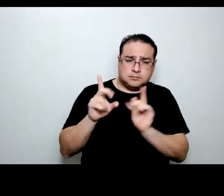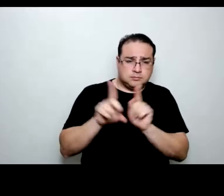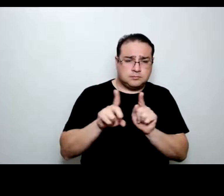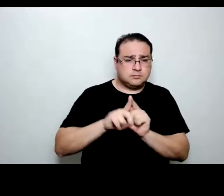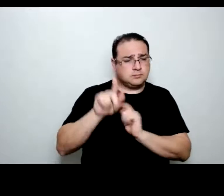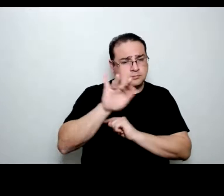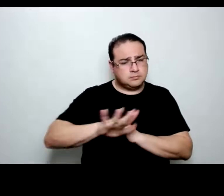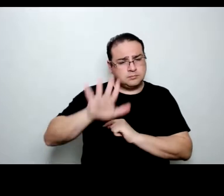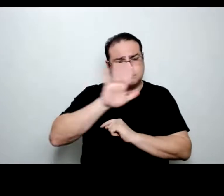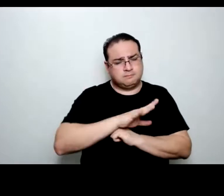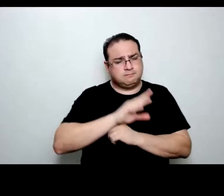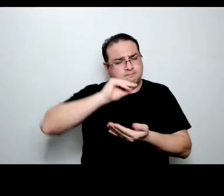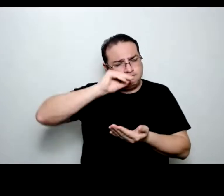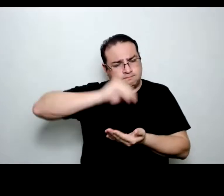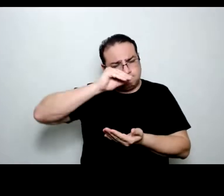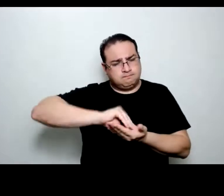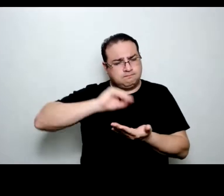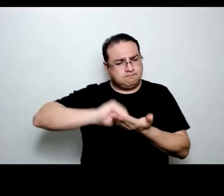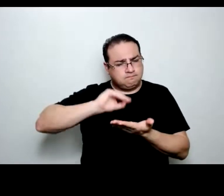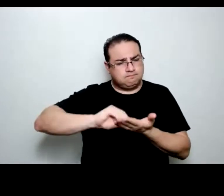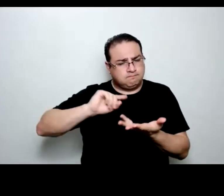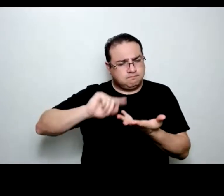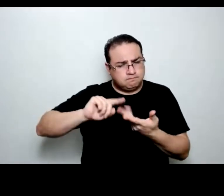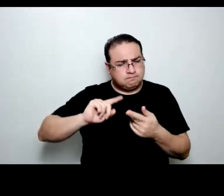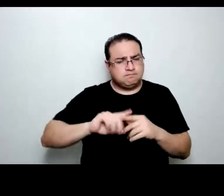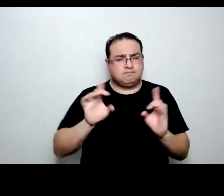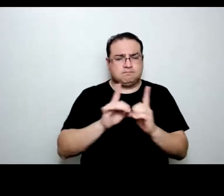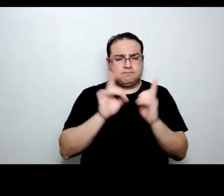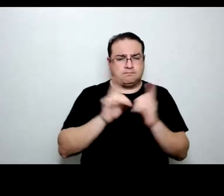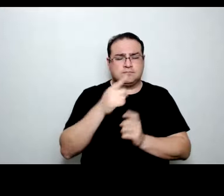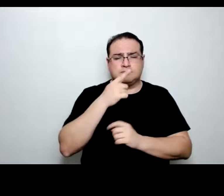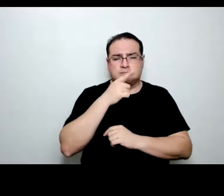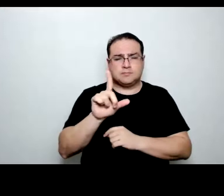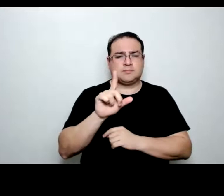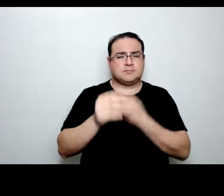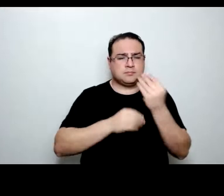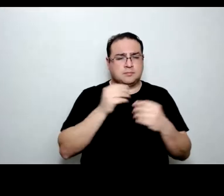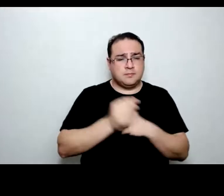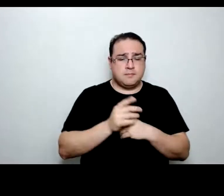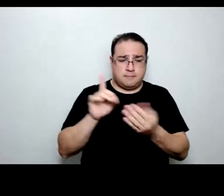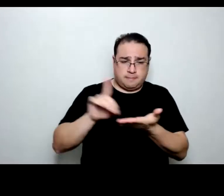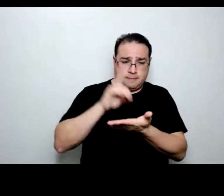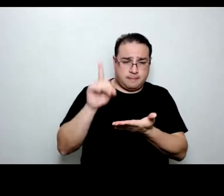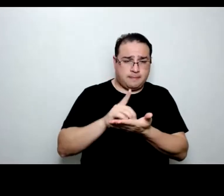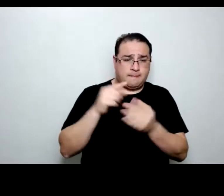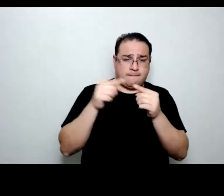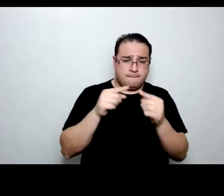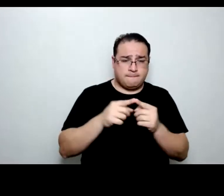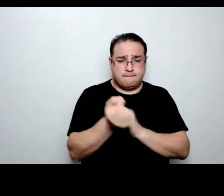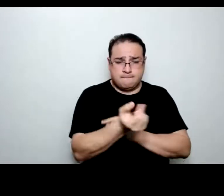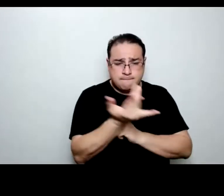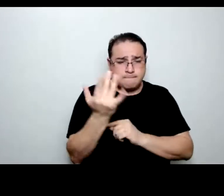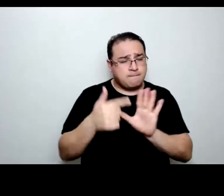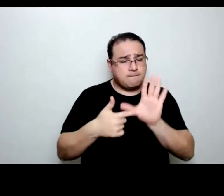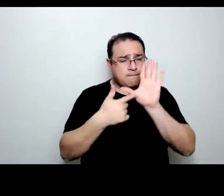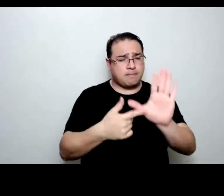geral, muito carentes em material didático na língua. E os dicionários, nas suas várias